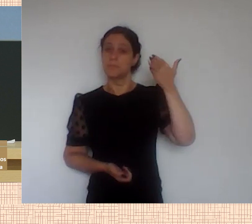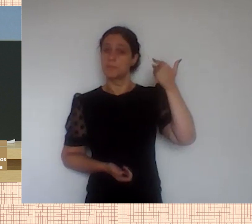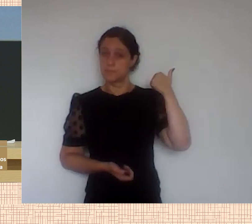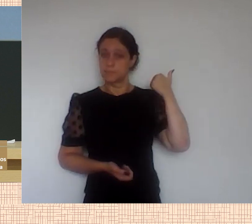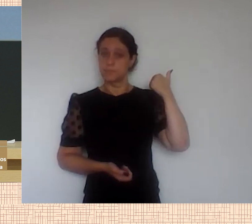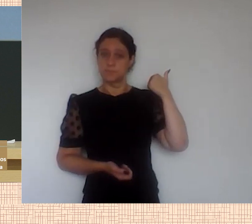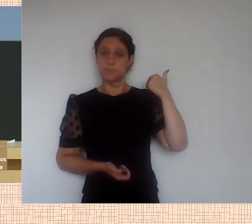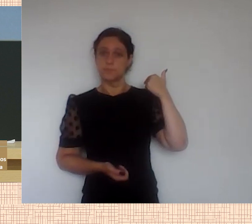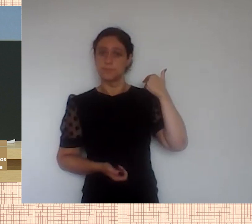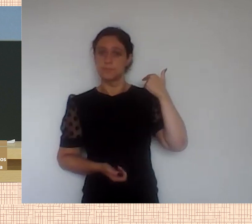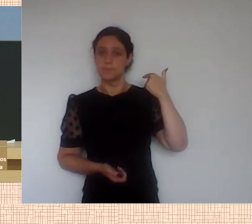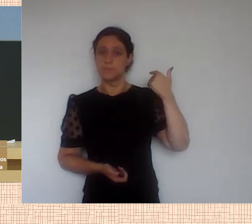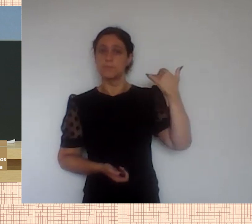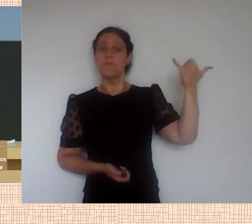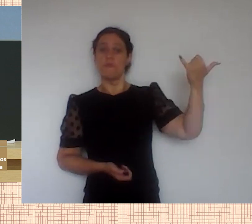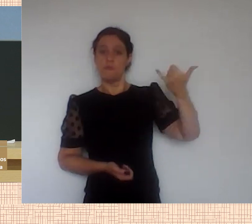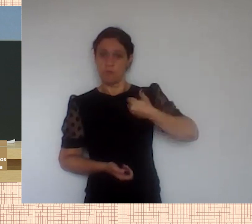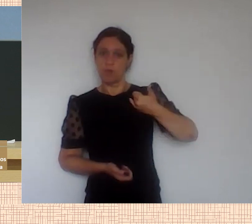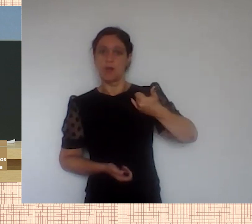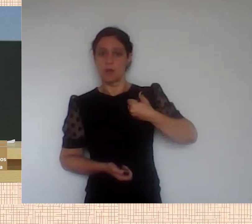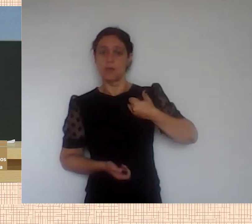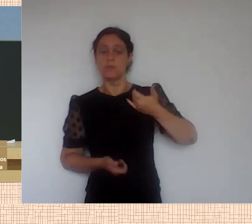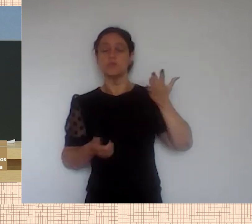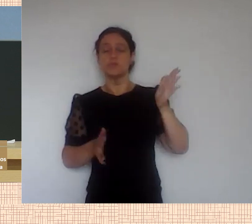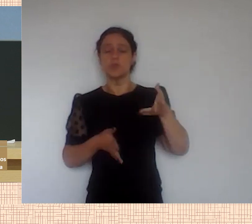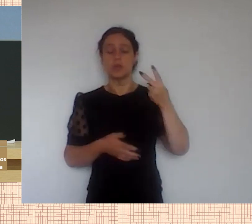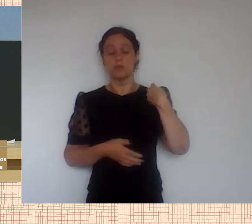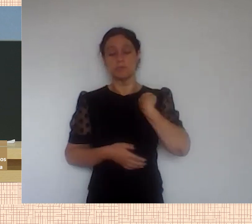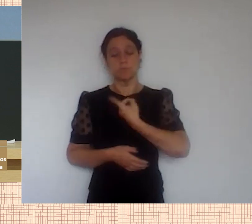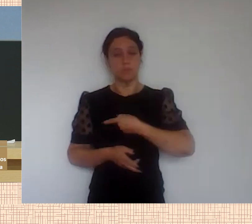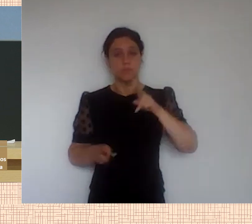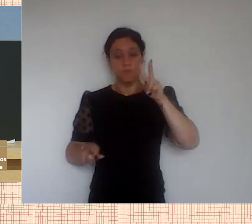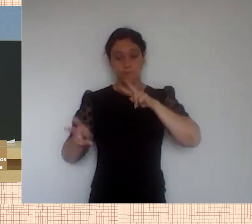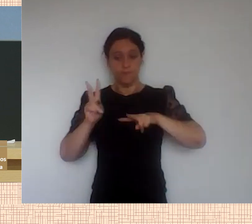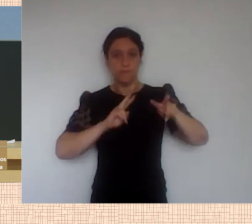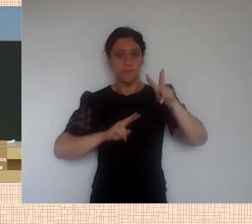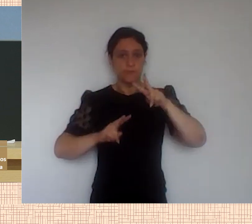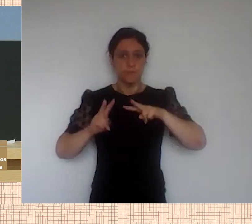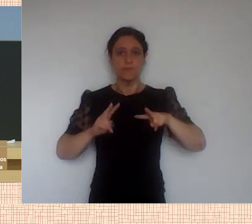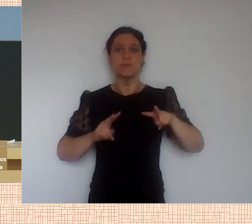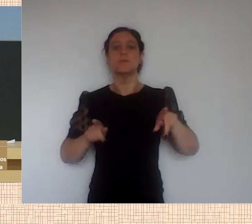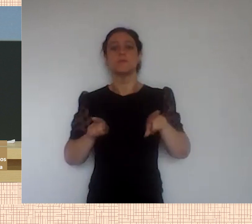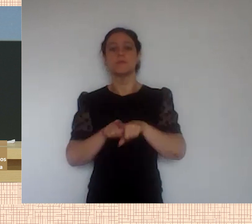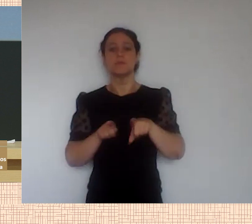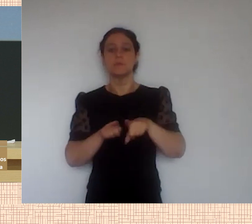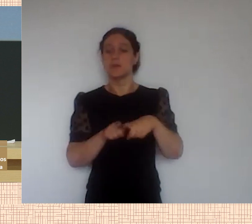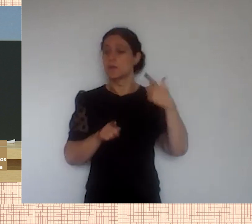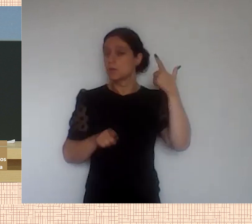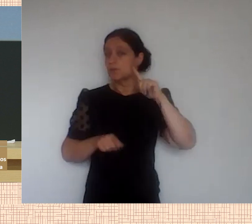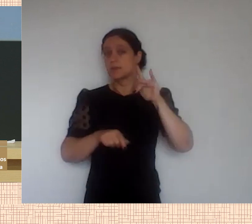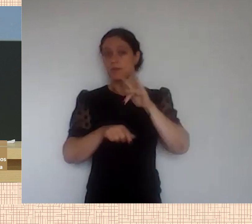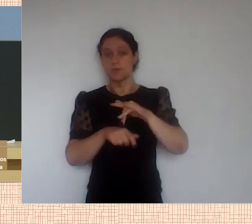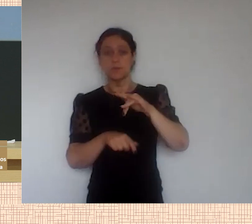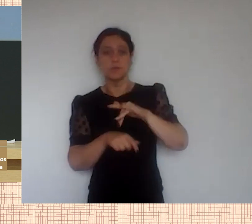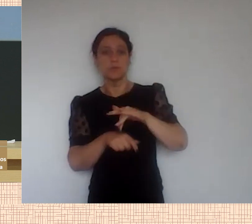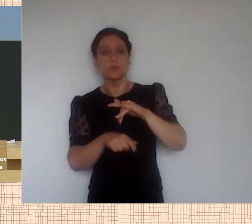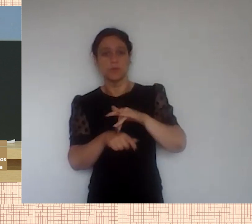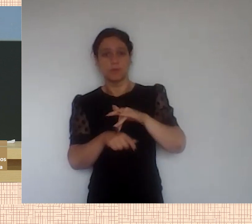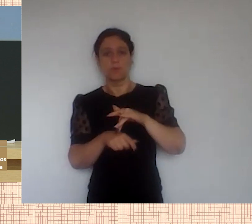nossas mãos apalparam, é com respeito ao verbo da vida, com respeito à palavra da